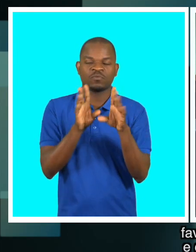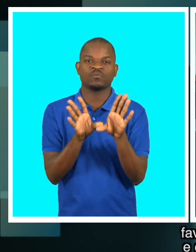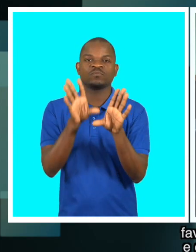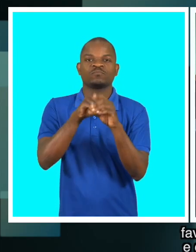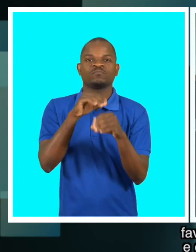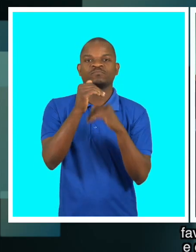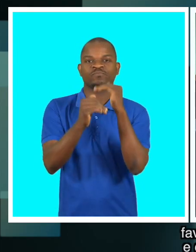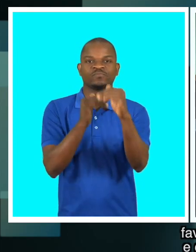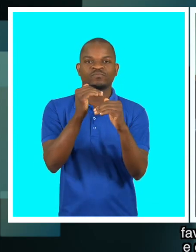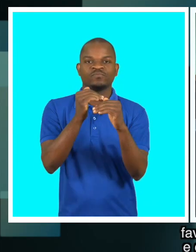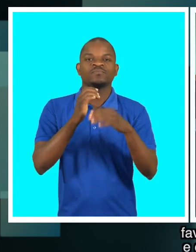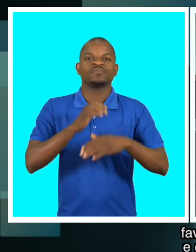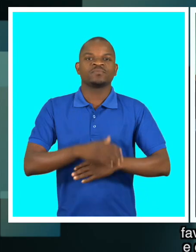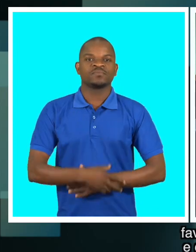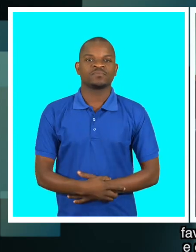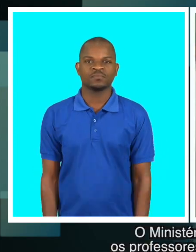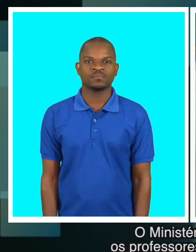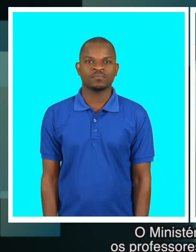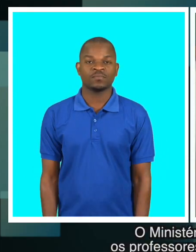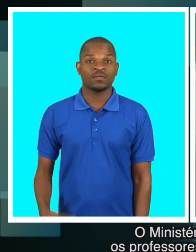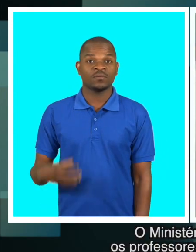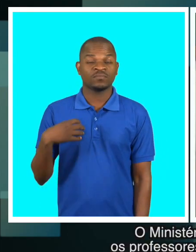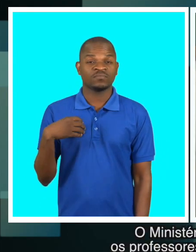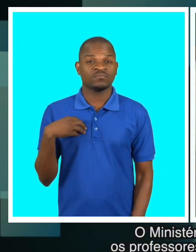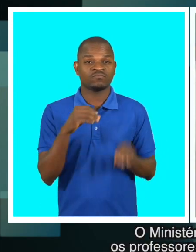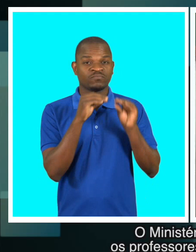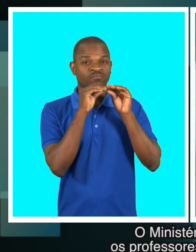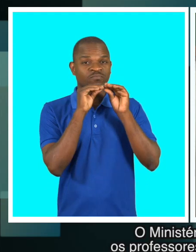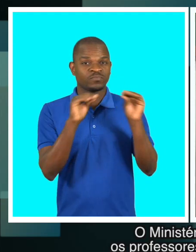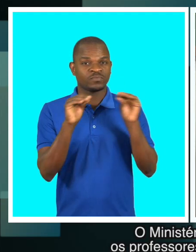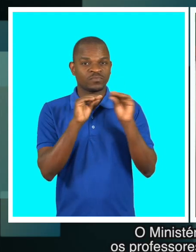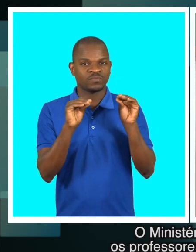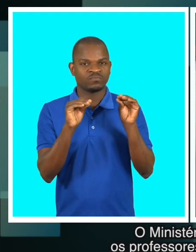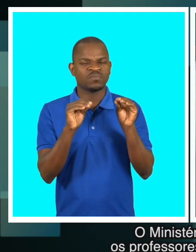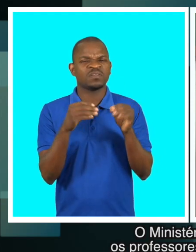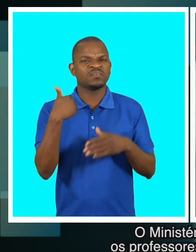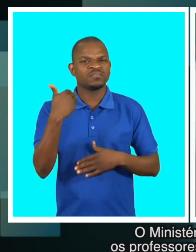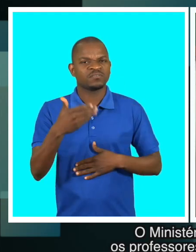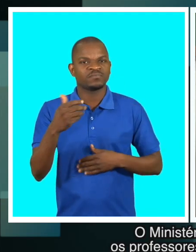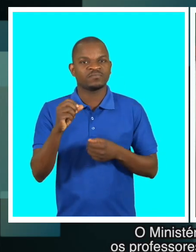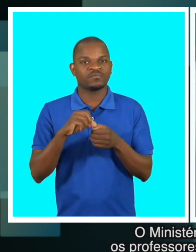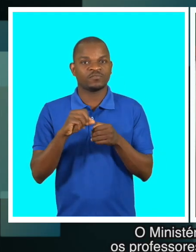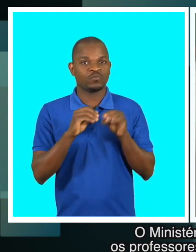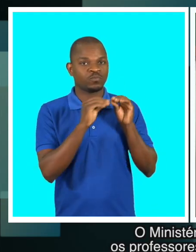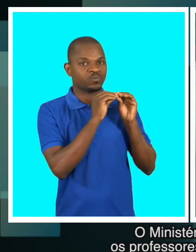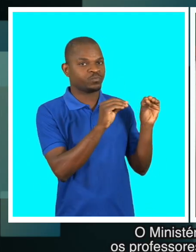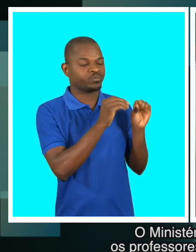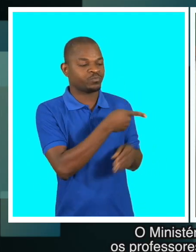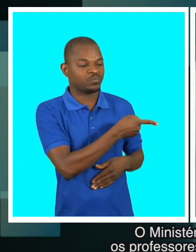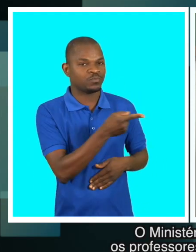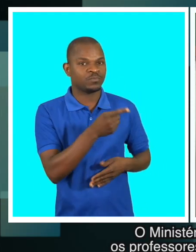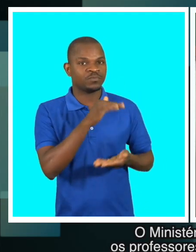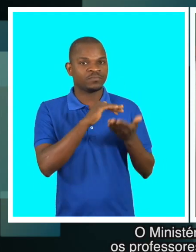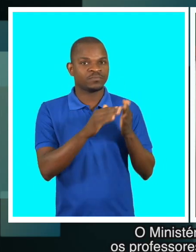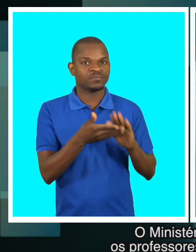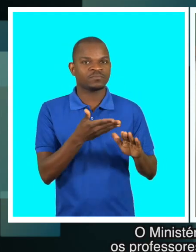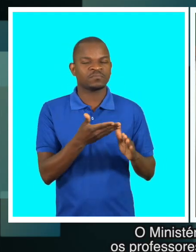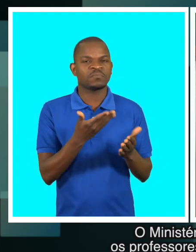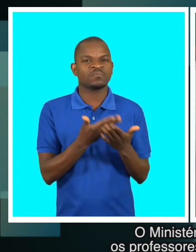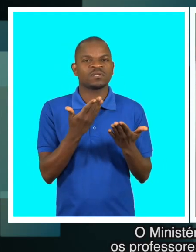a sua integração e desenvolvimento acadêmico. O Ministério da Educação tem dado capacitação